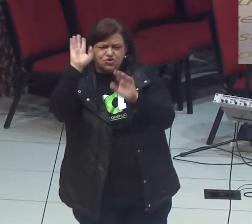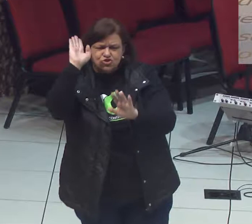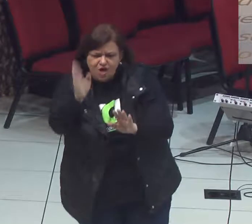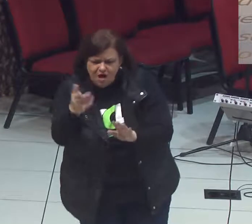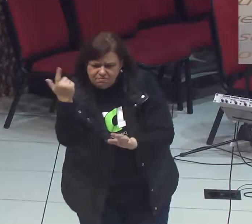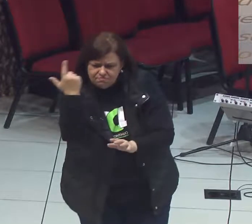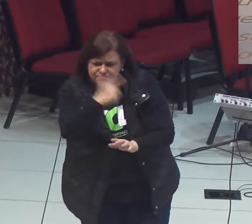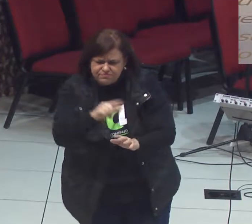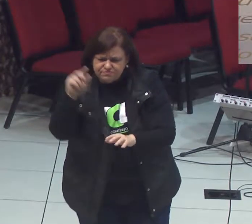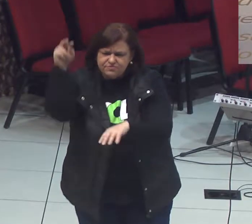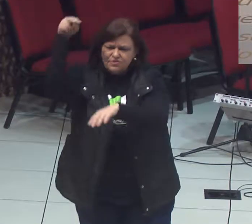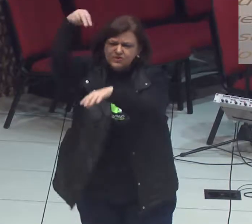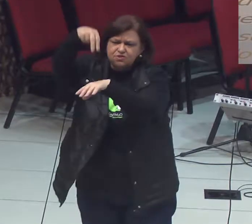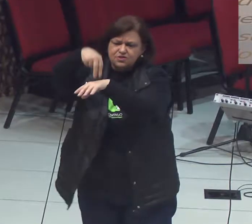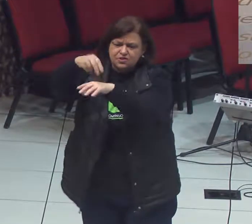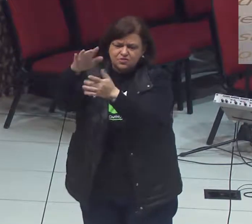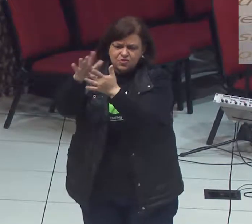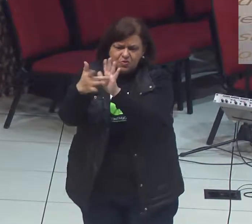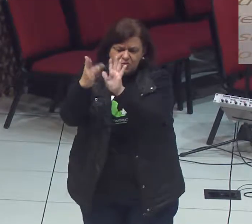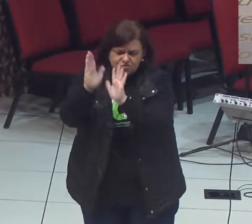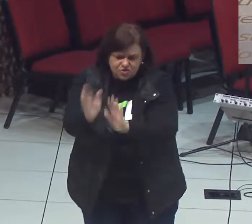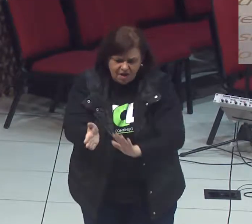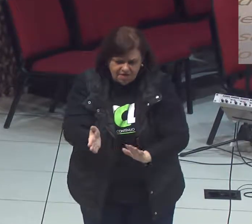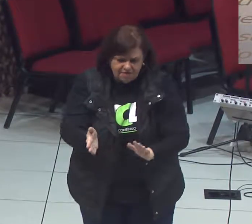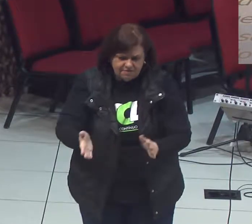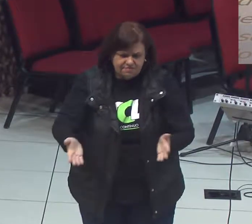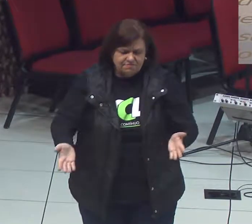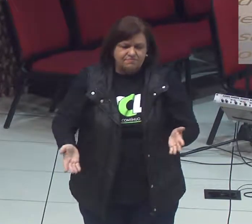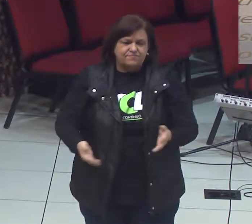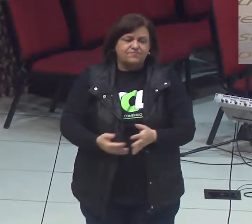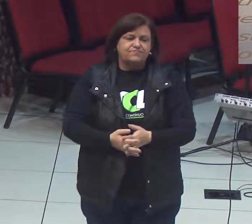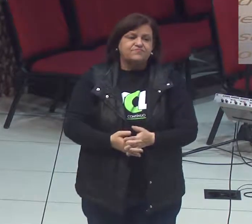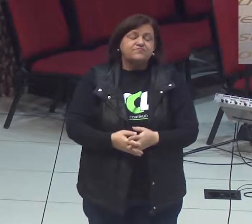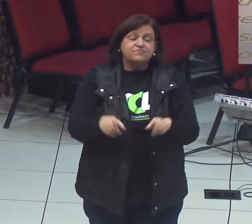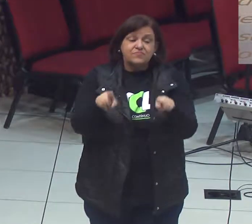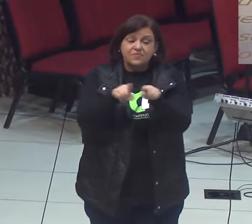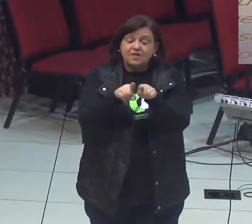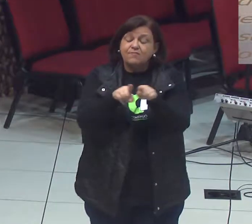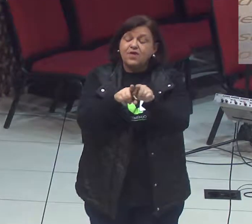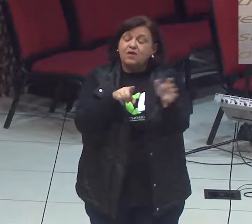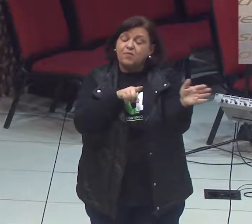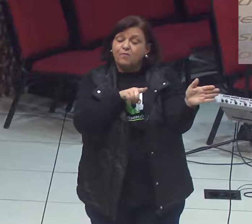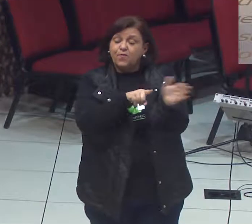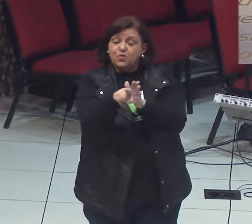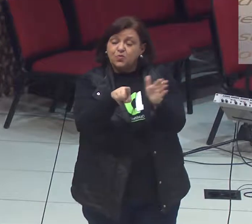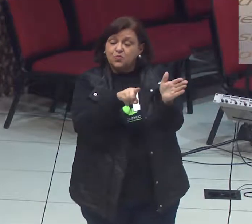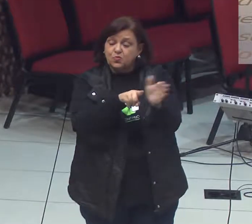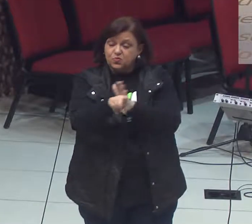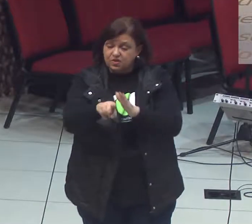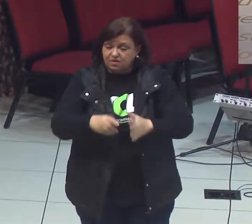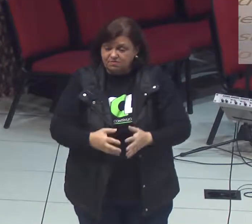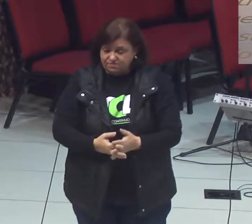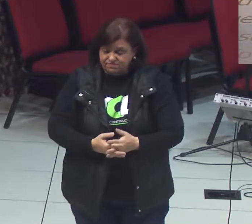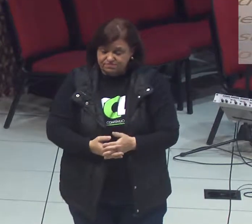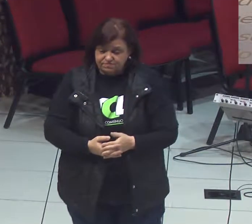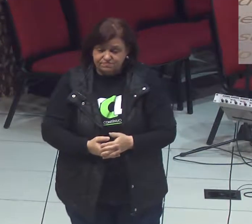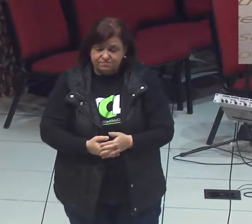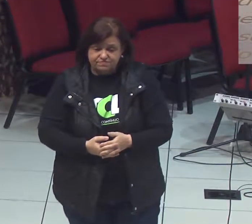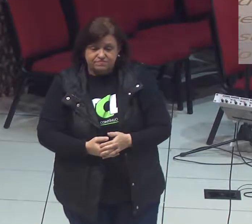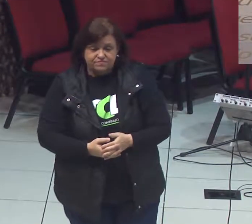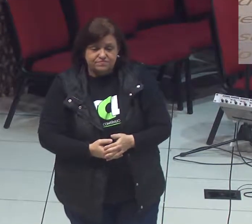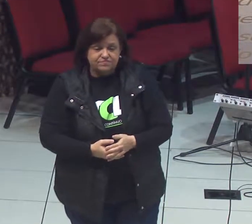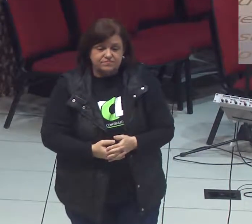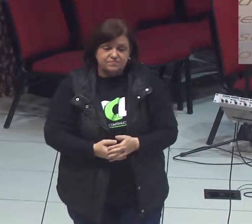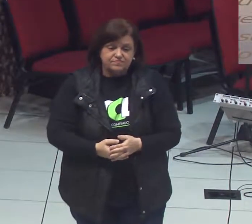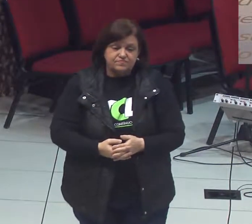chegado. Amém? E aí temos a nossa pergunta para uma reflexão